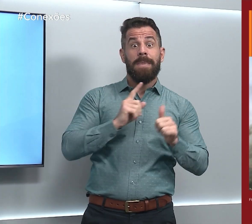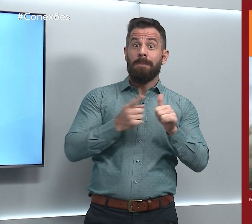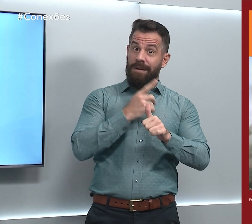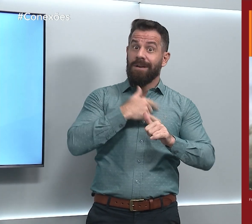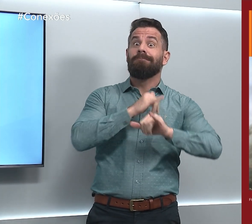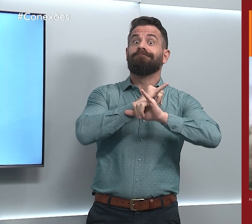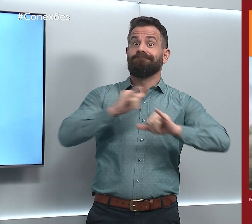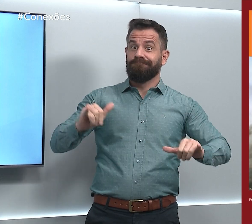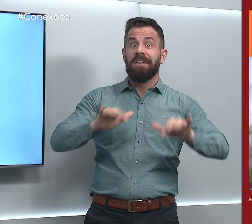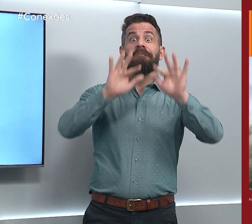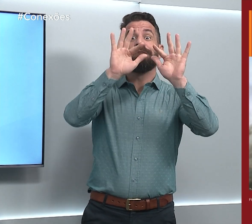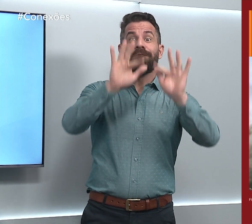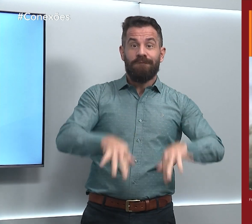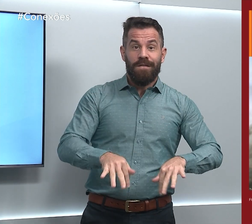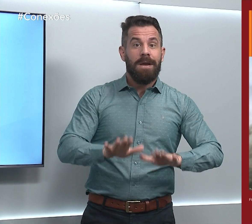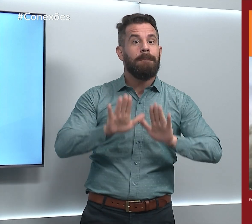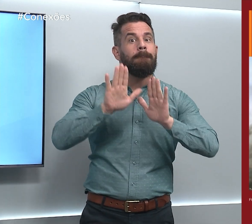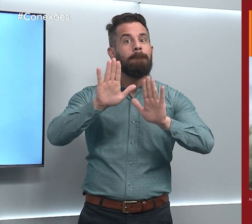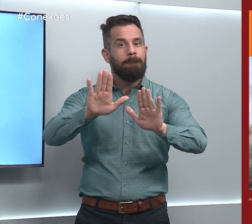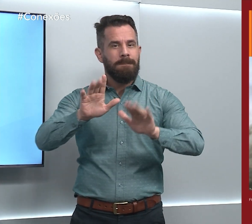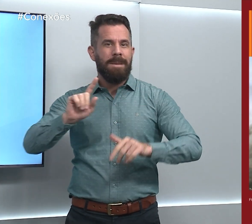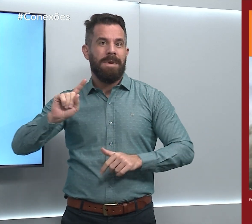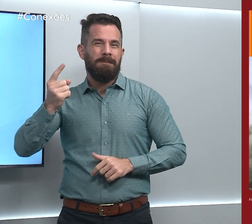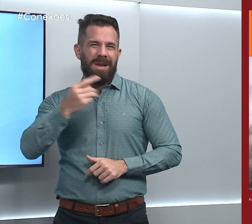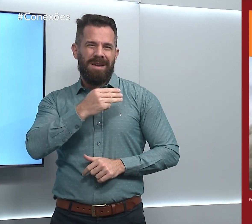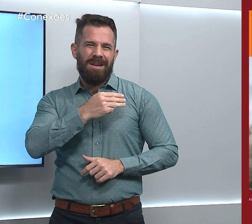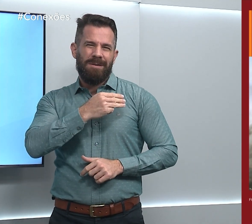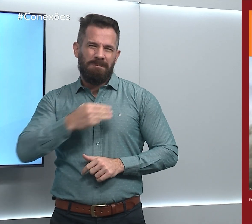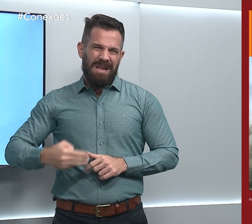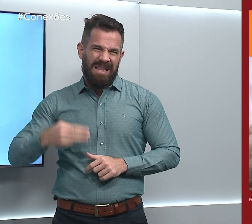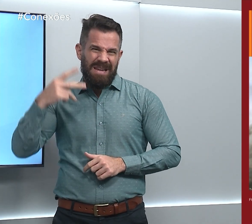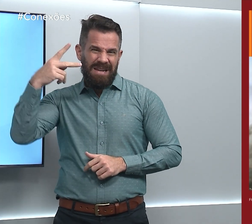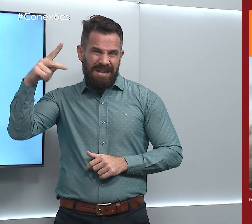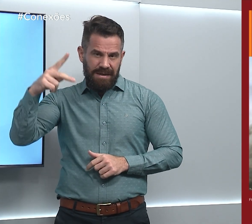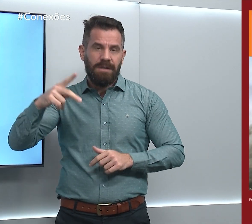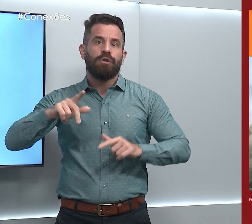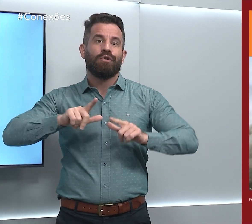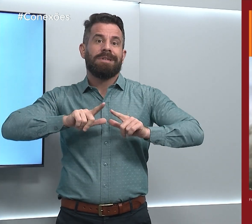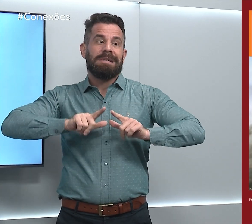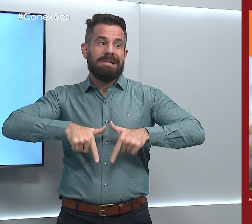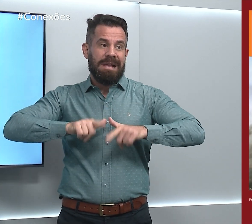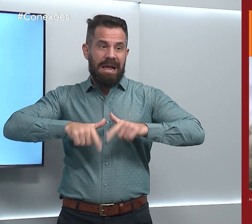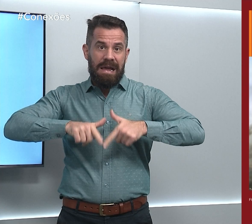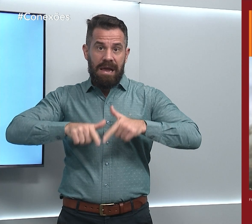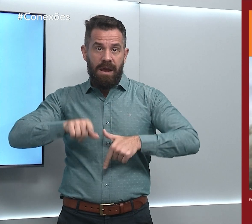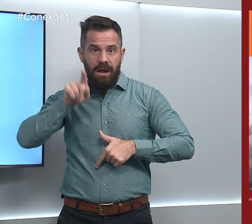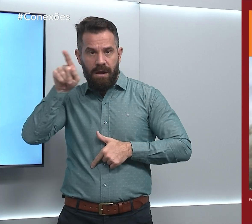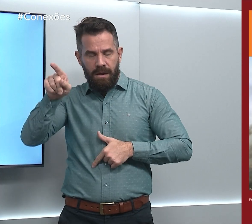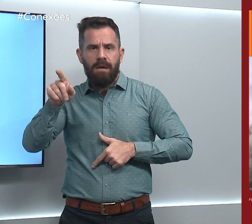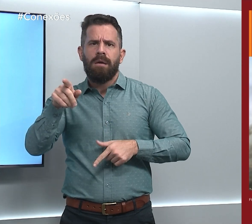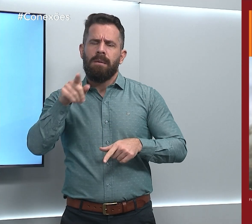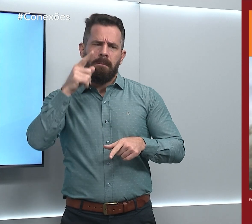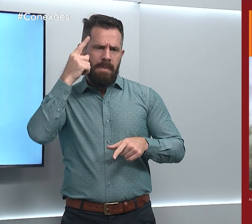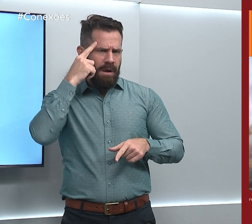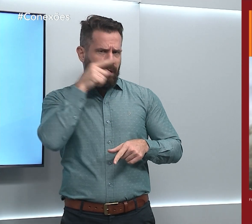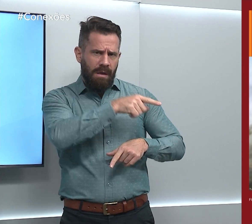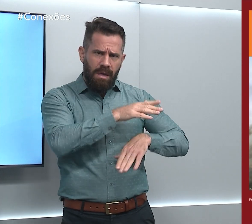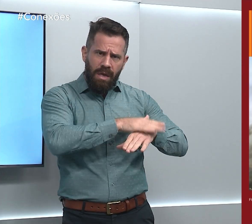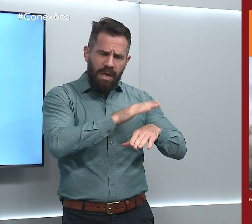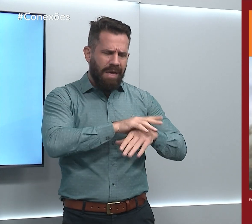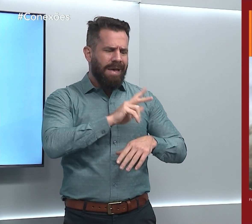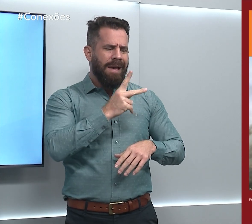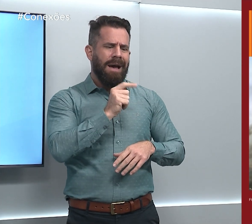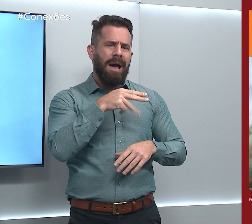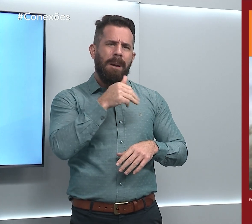O primeiro-ministro de Israel, Benjamin Netanyahu, acusou o Hamas de mudar termos desse acordo e,